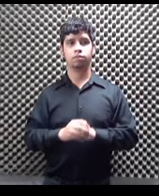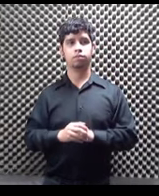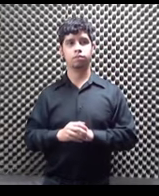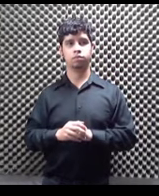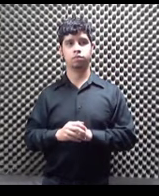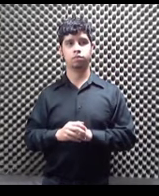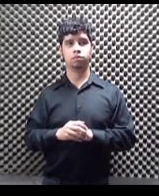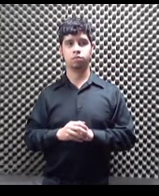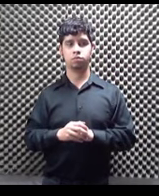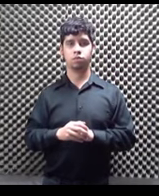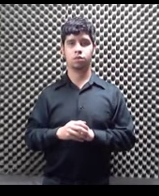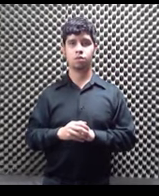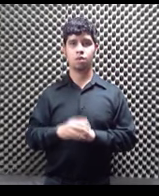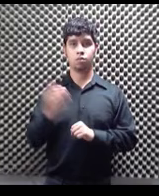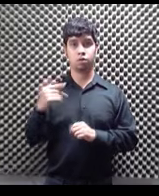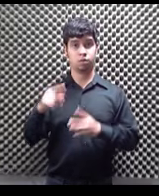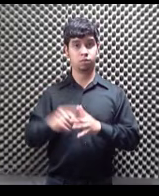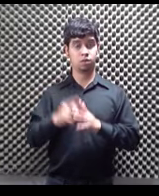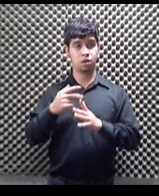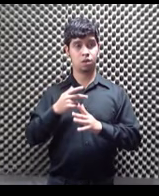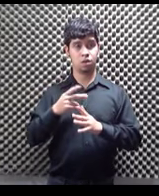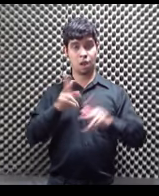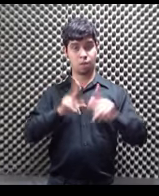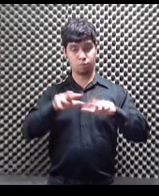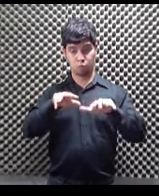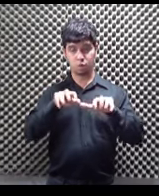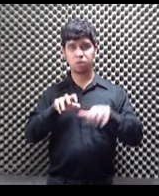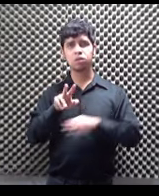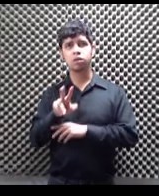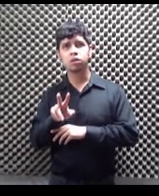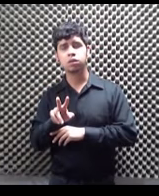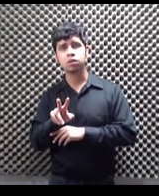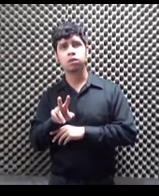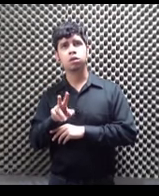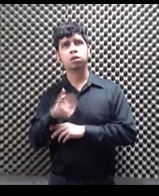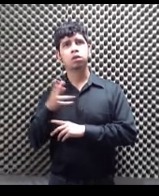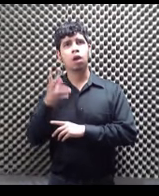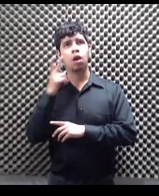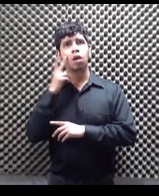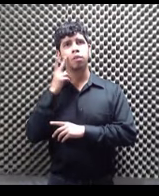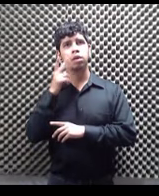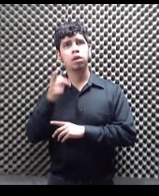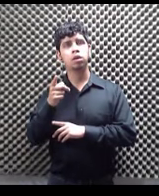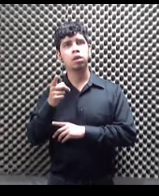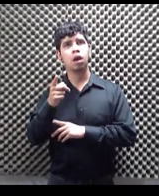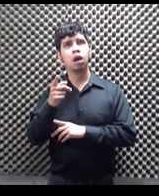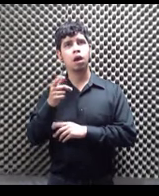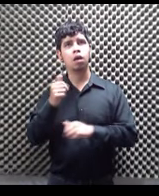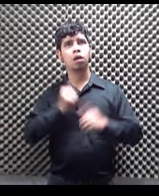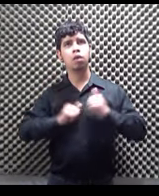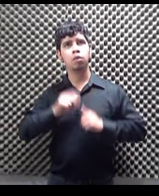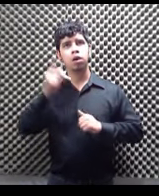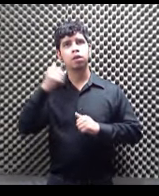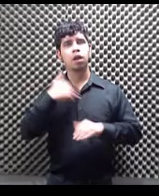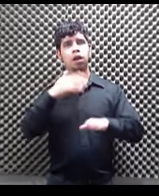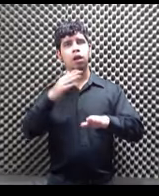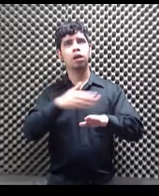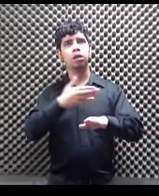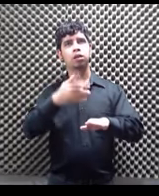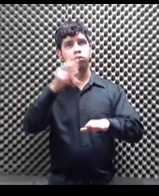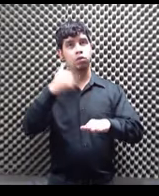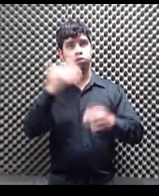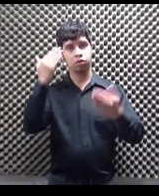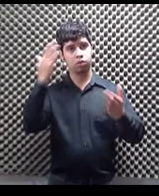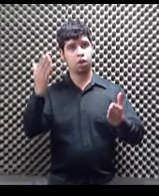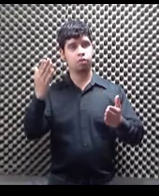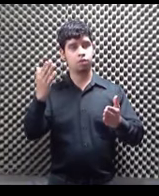gente empieza a escucharla, a ver la brisa y dice, yo como que yo haya visto ahora. Porque a mí me suena en lo que la está diciendo, porque ni siquiera te das